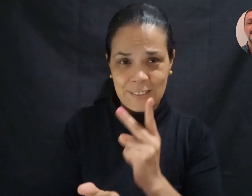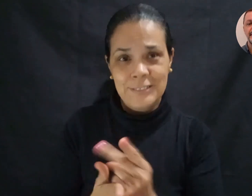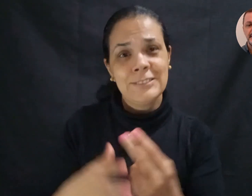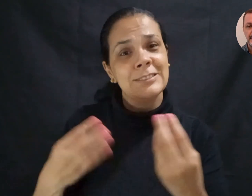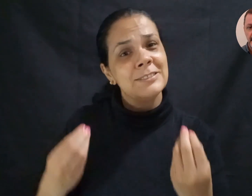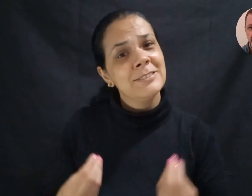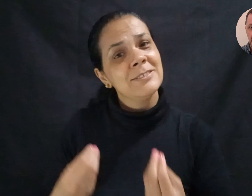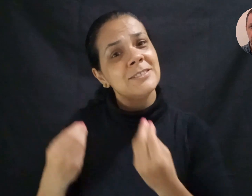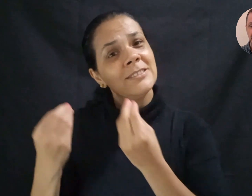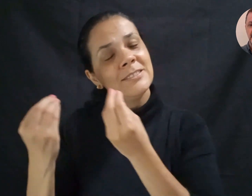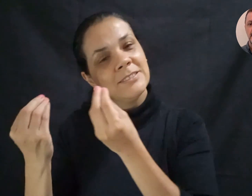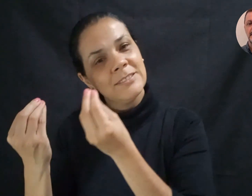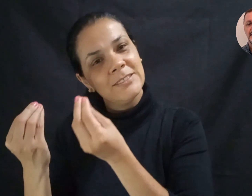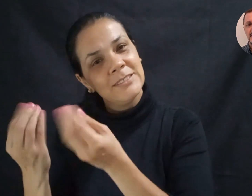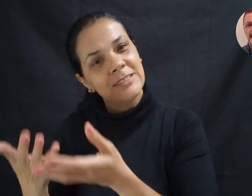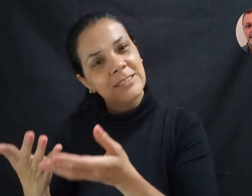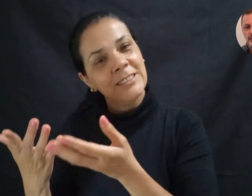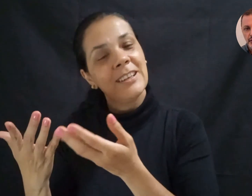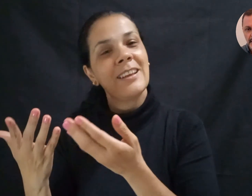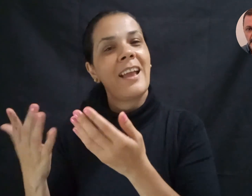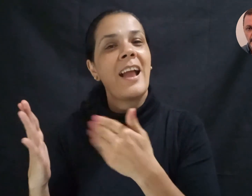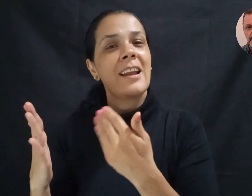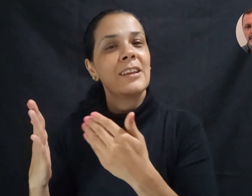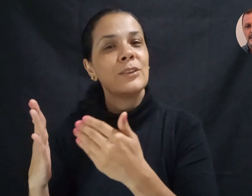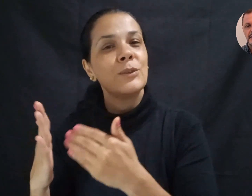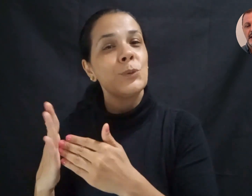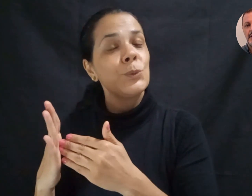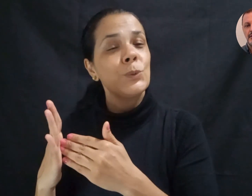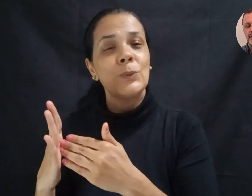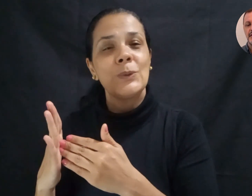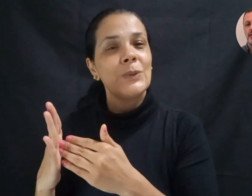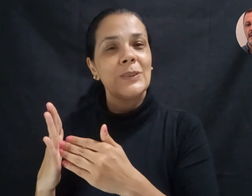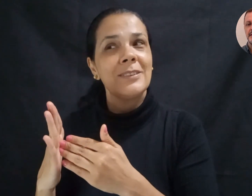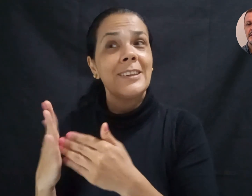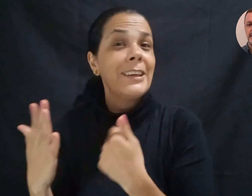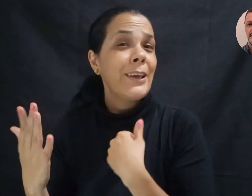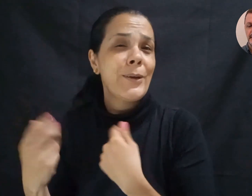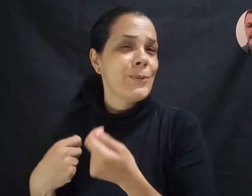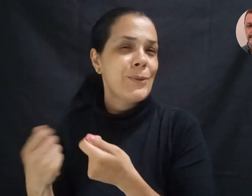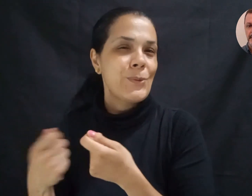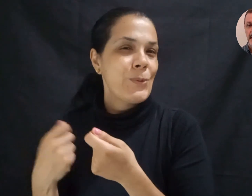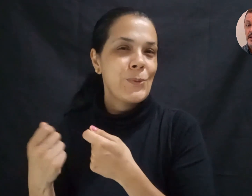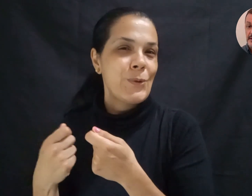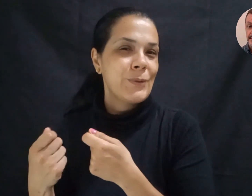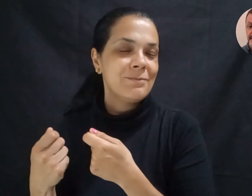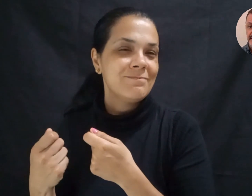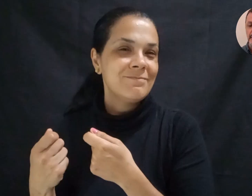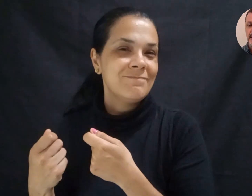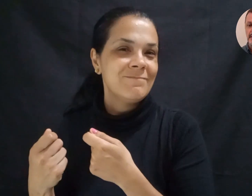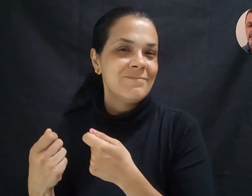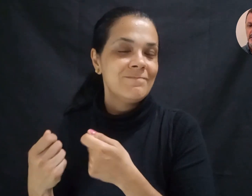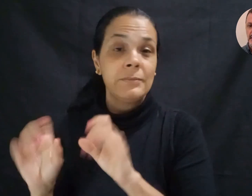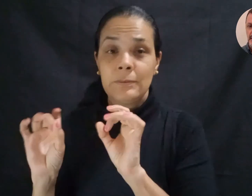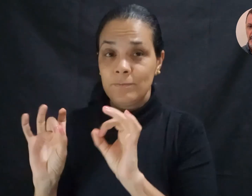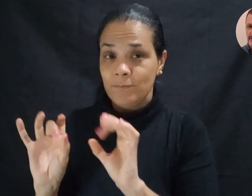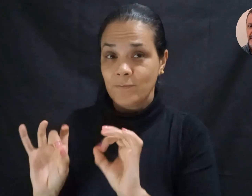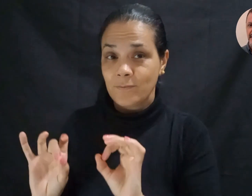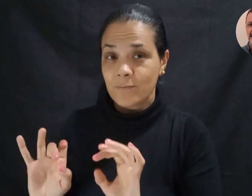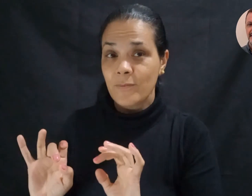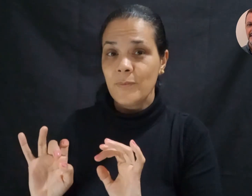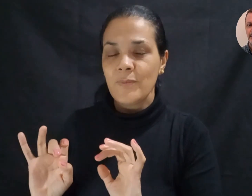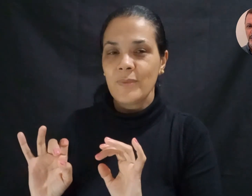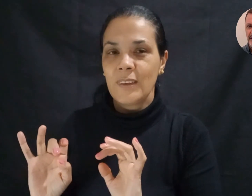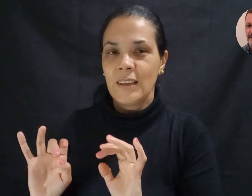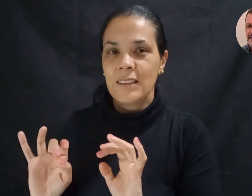entregamos espontaneamente a nossa tranquilidade a tudo aquilo que não está ao nosso alcance interferir. Especialmente quando